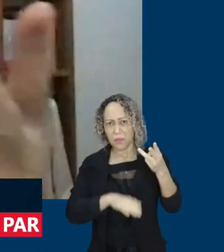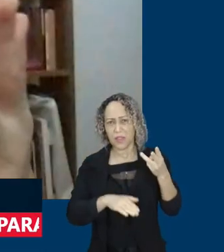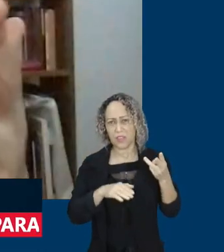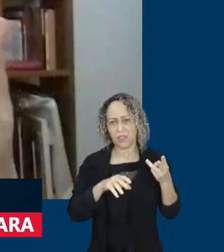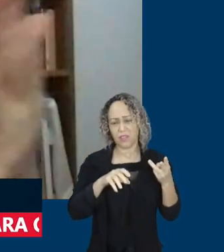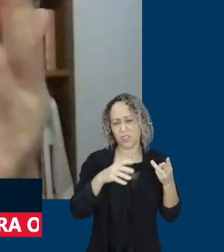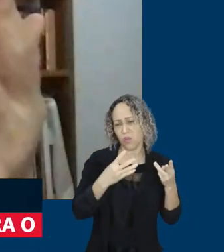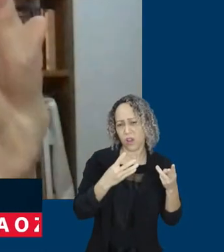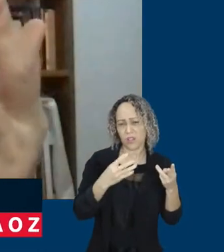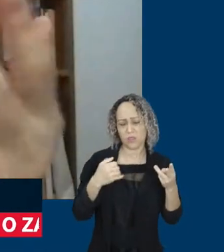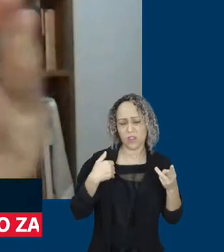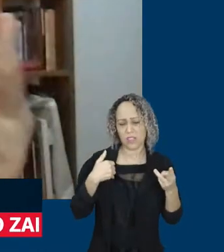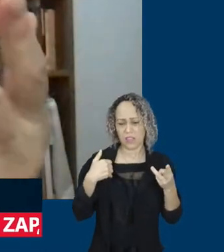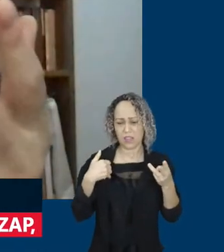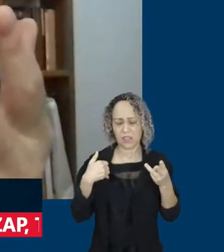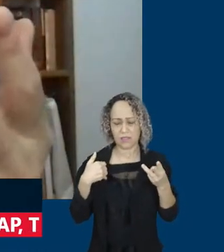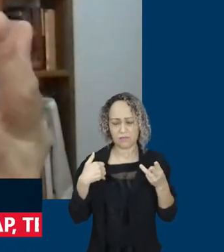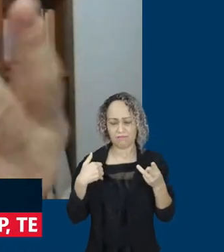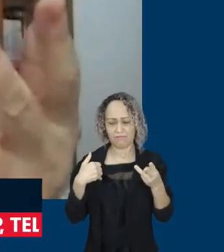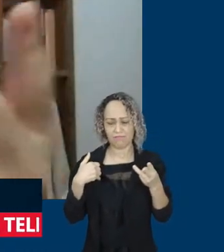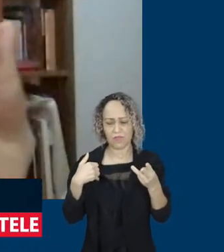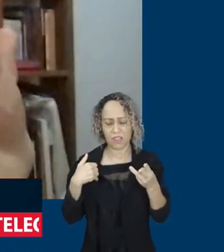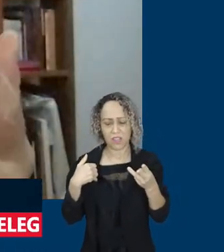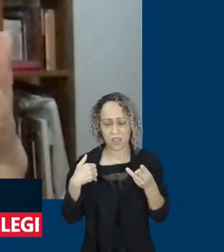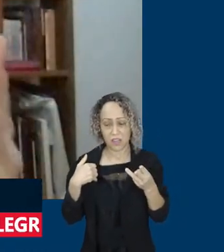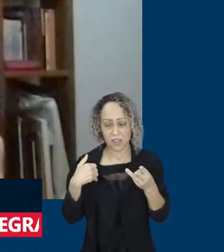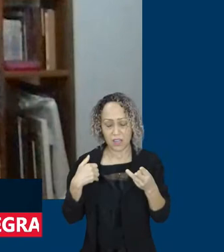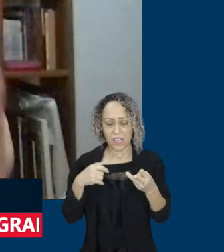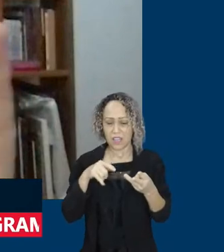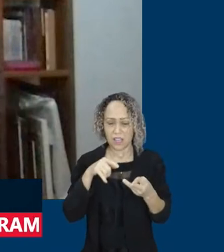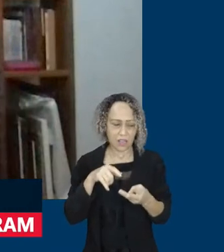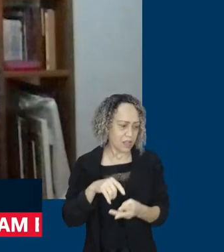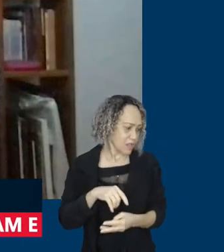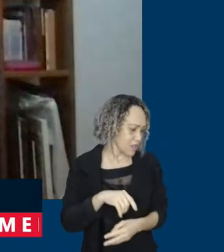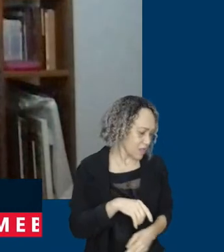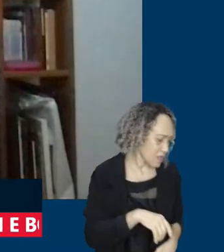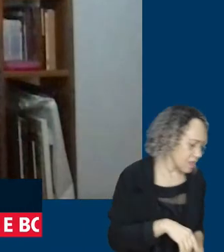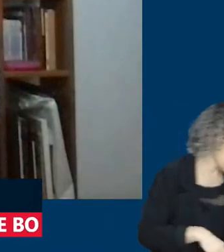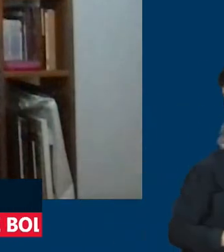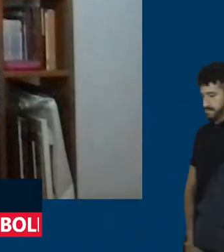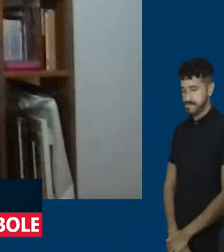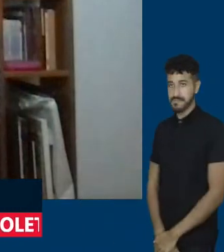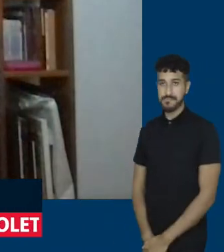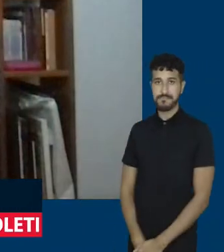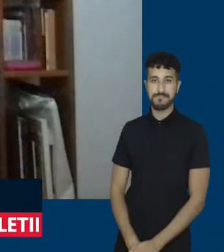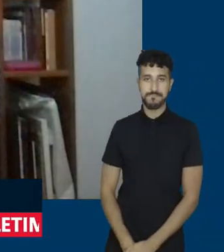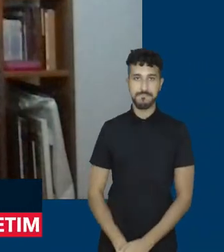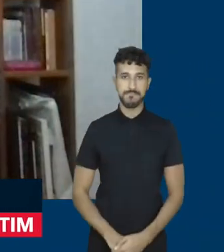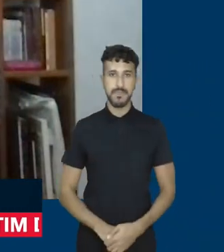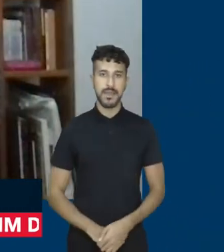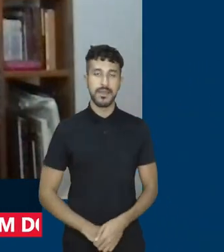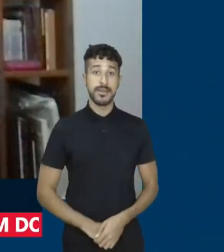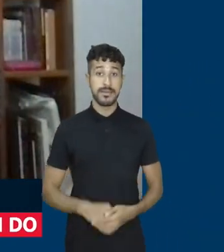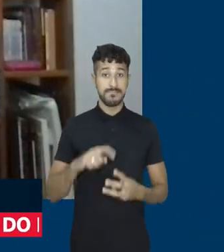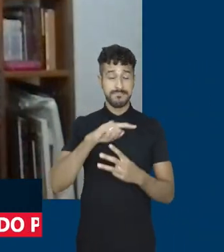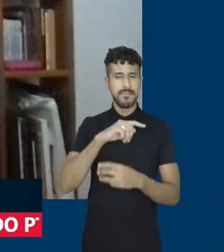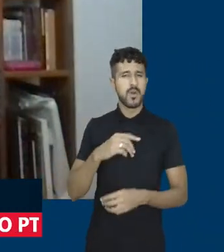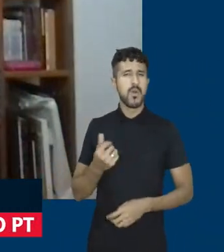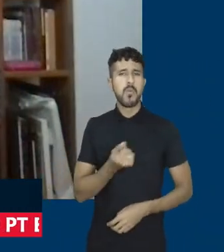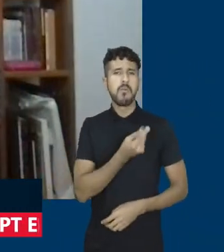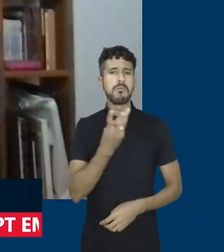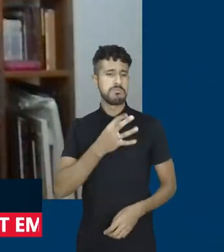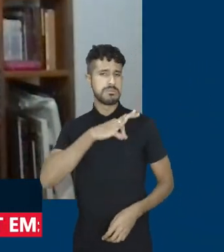sendo 2 completamente sem renda, desempregadas, e 3 crianças menores de 400, de 4 anos de idade. Quanto